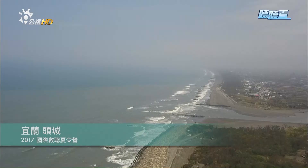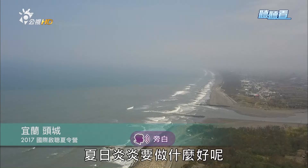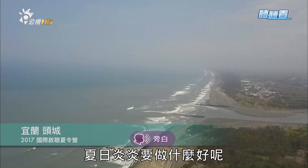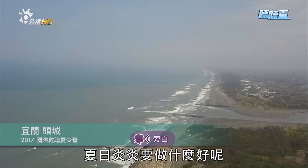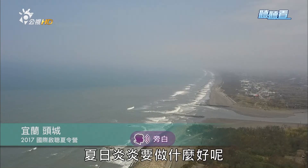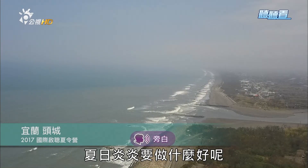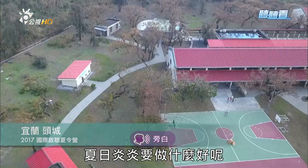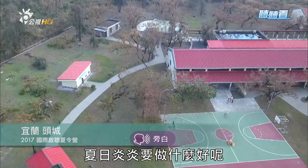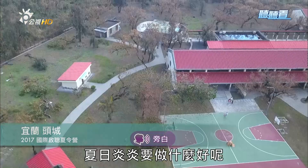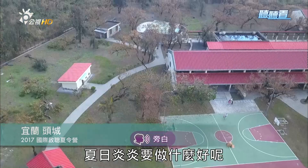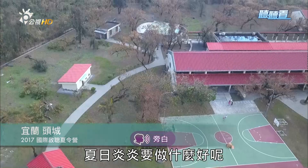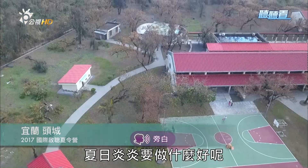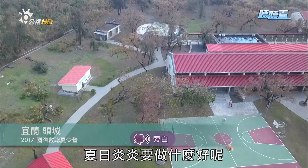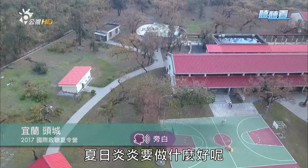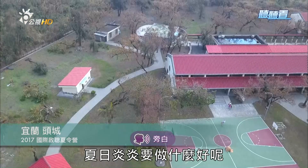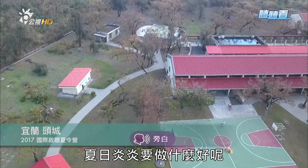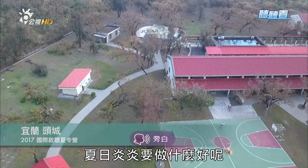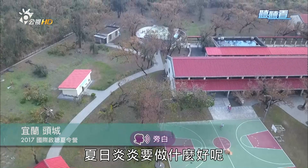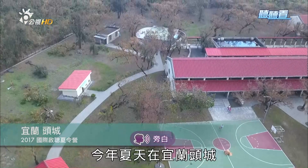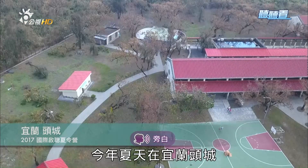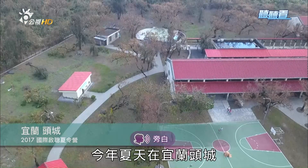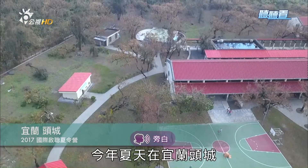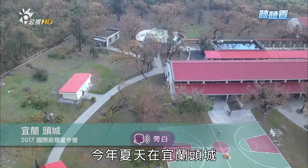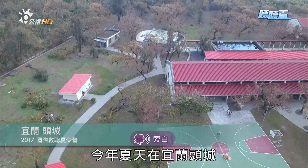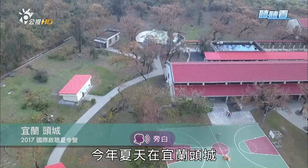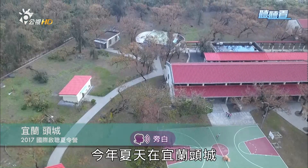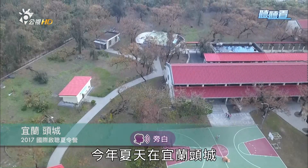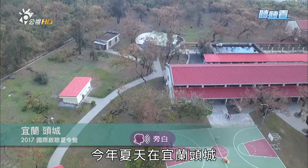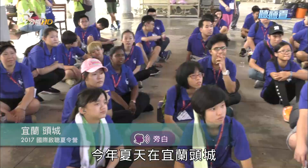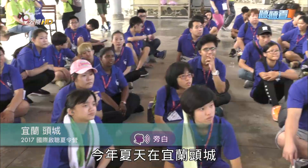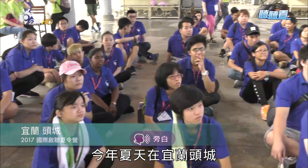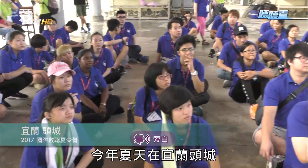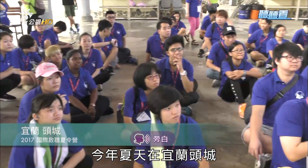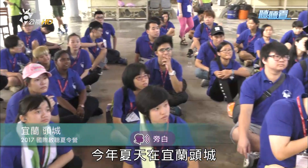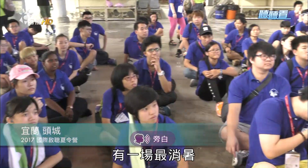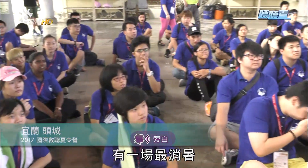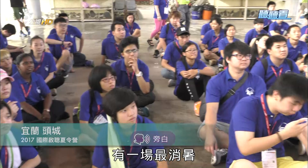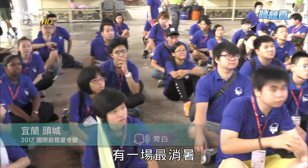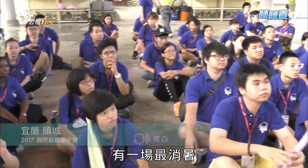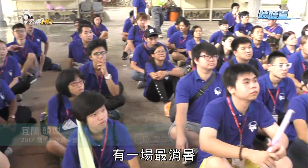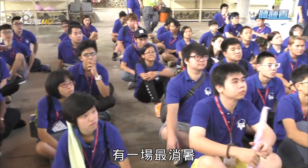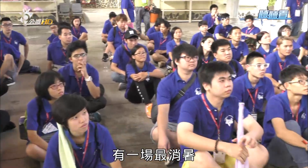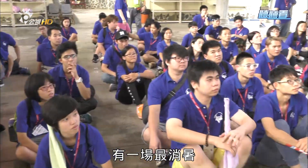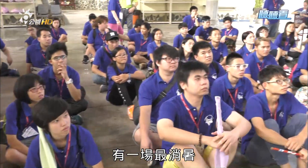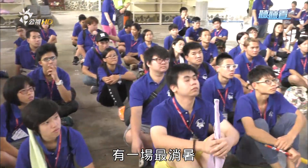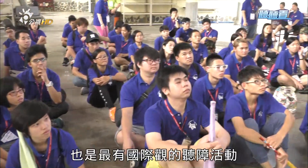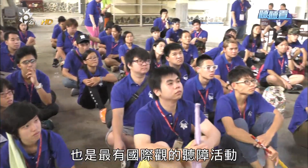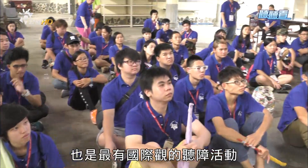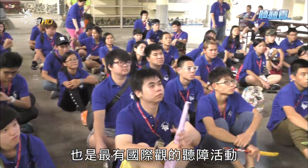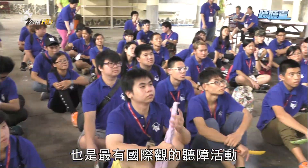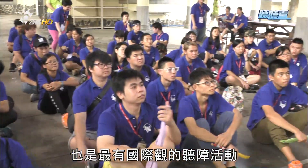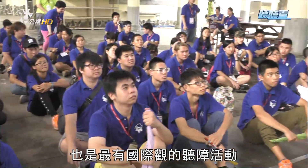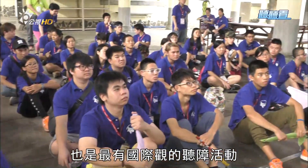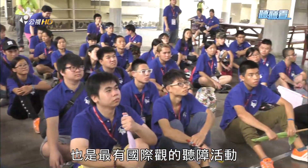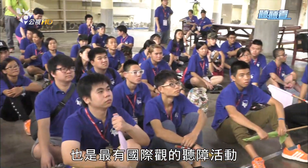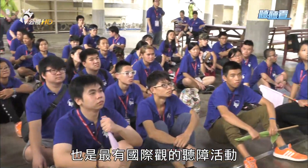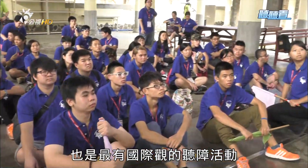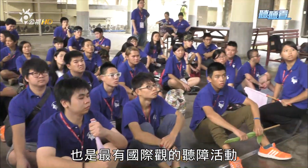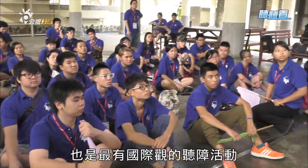下雨炎炎，要做什么好呢？今年夏天在宜兰头城有一场最消暑也是最有国际观的听障